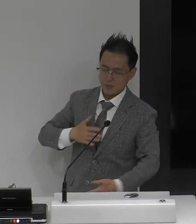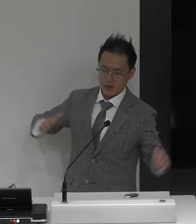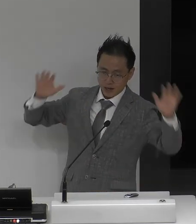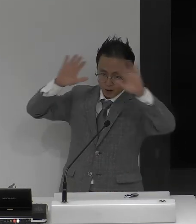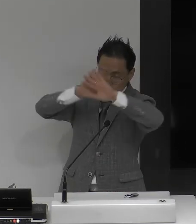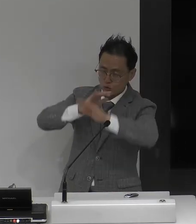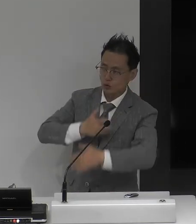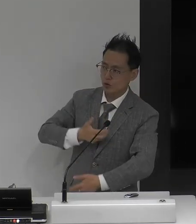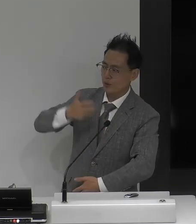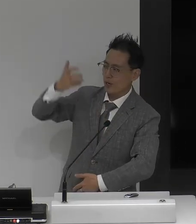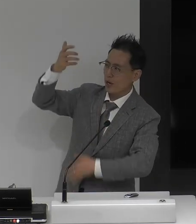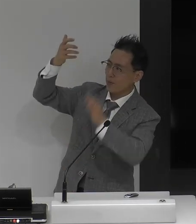내 꿈에